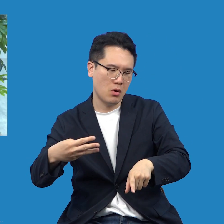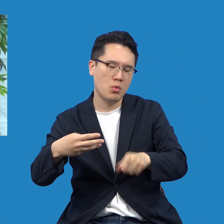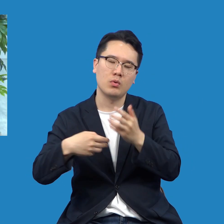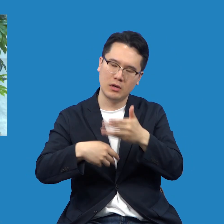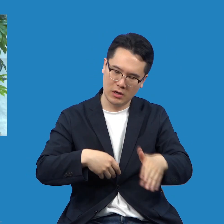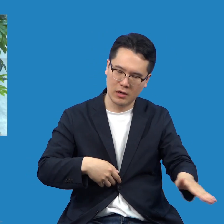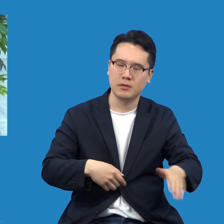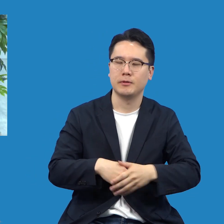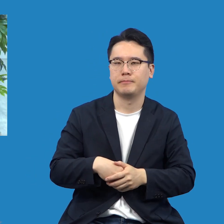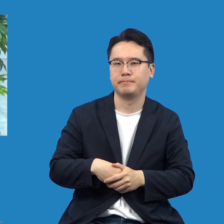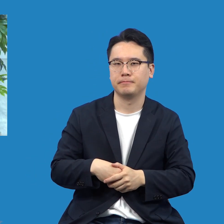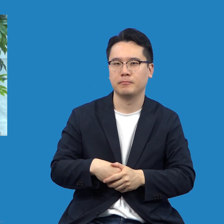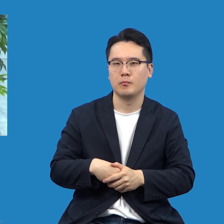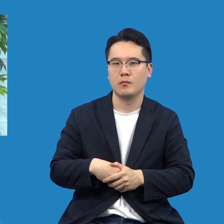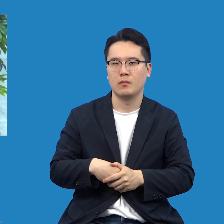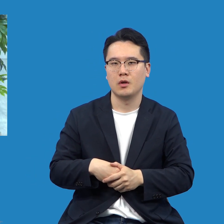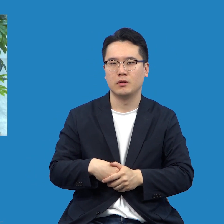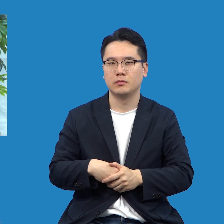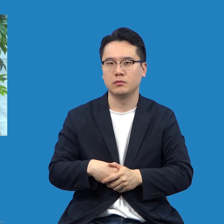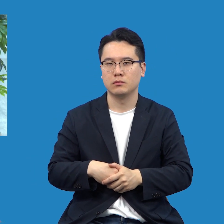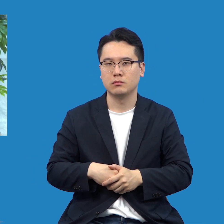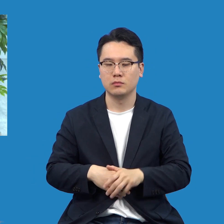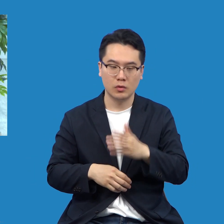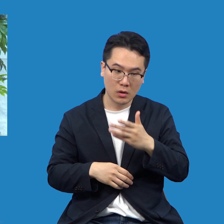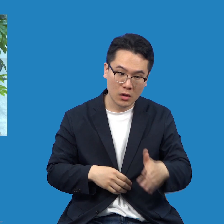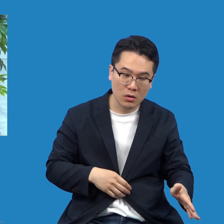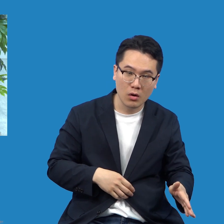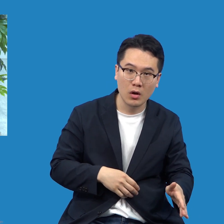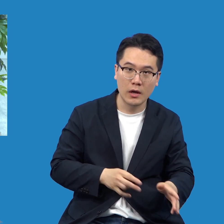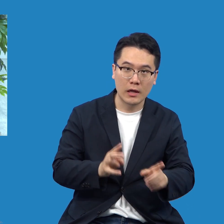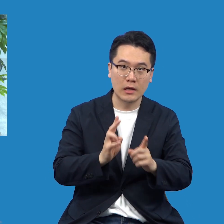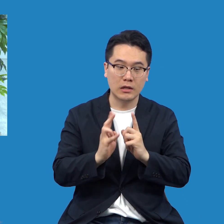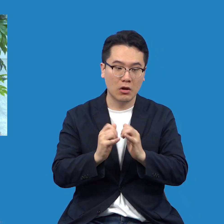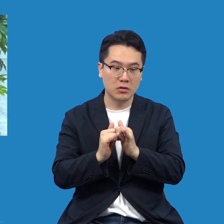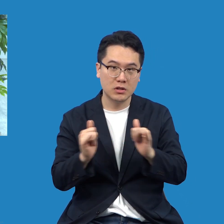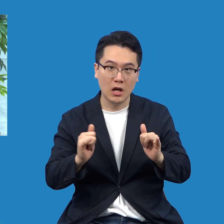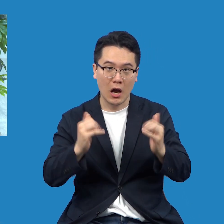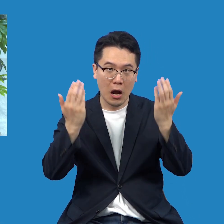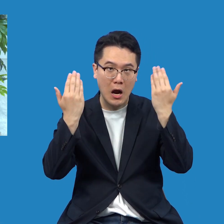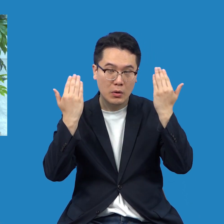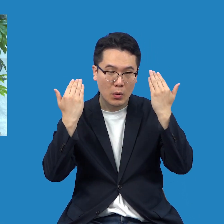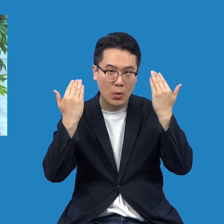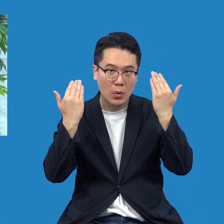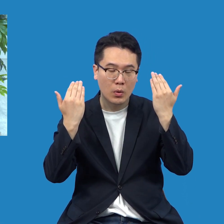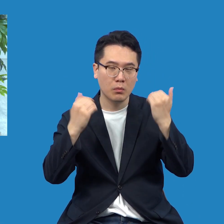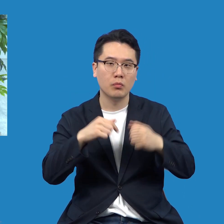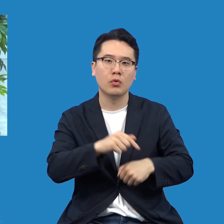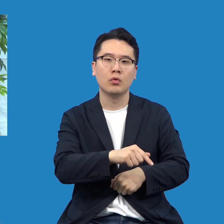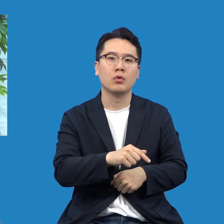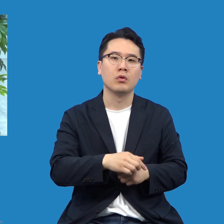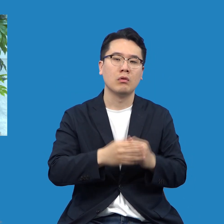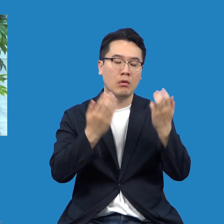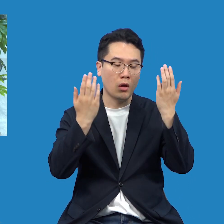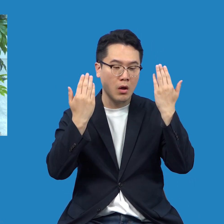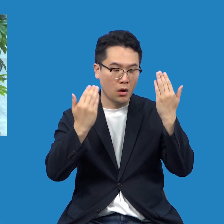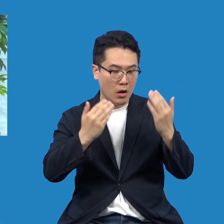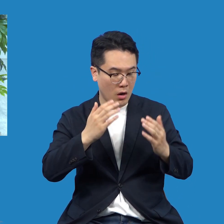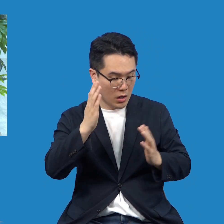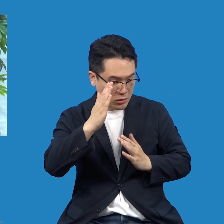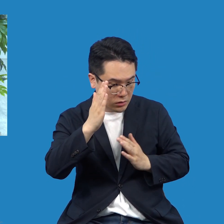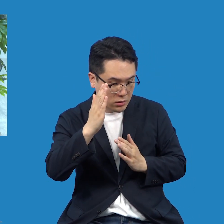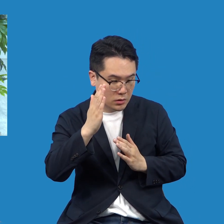베델로 내려가자 거기에 있던 예언자 학교, 요즘으로 말하면 신학교의 신학생들이